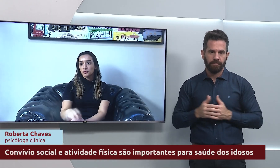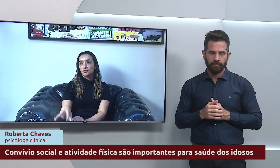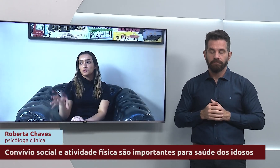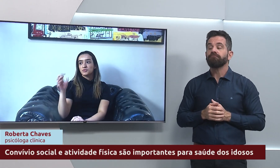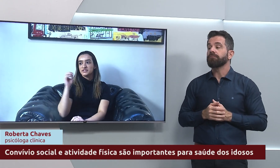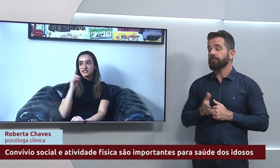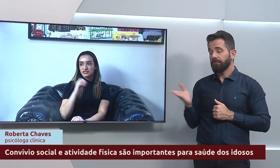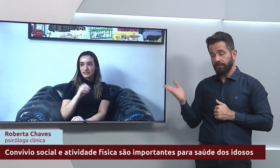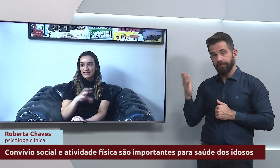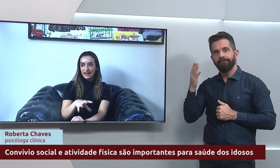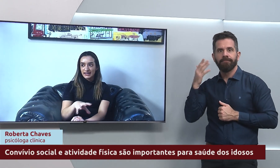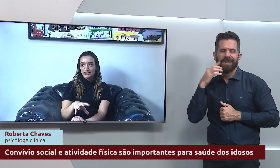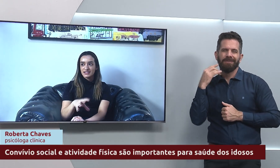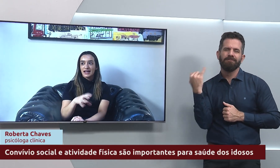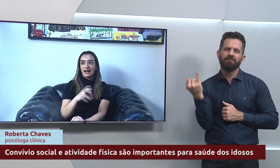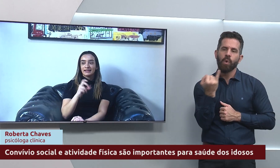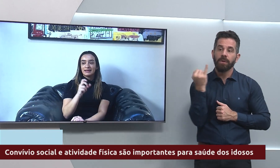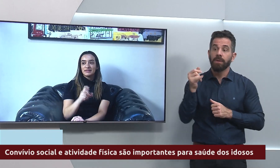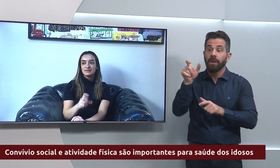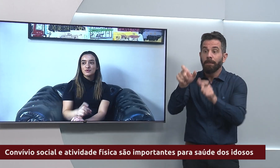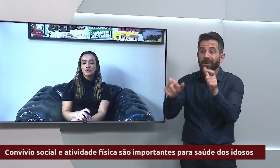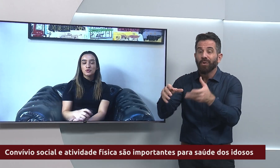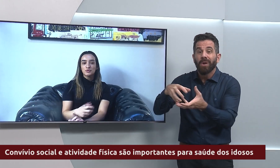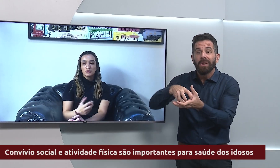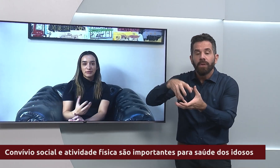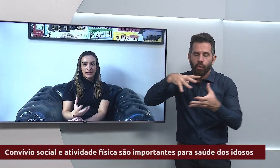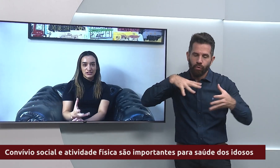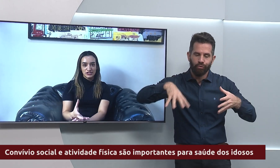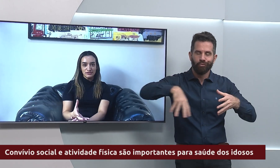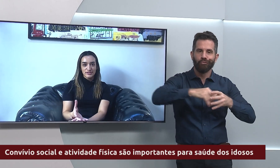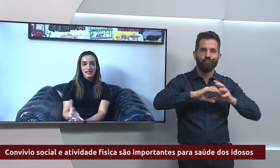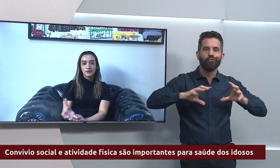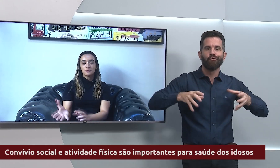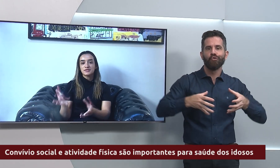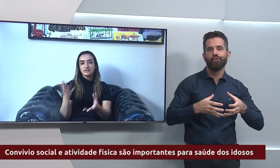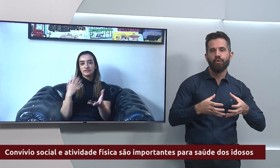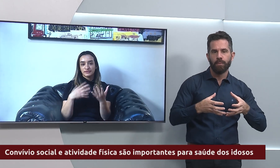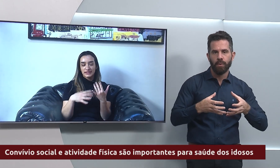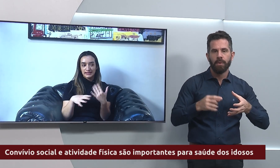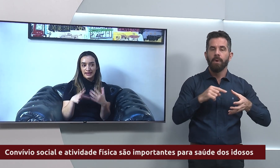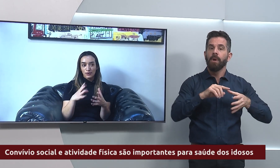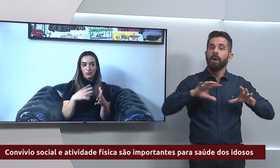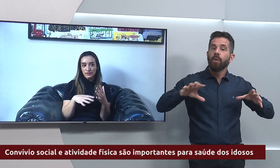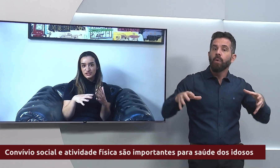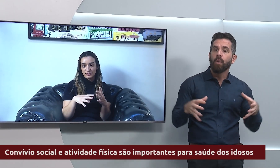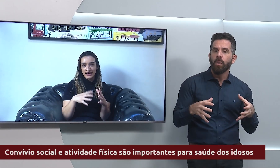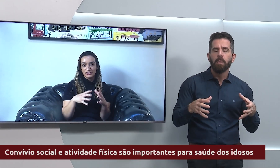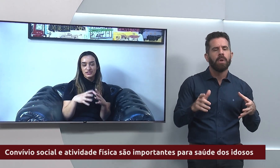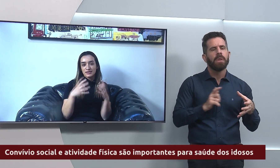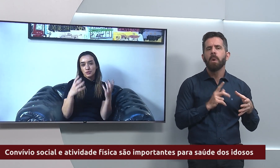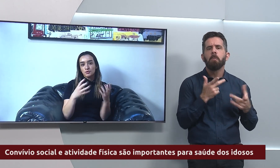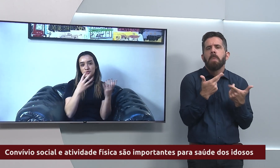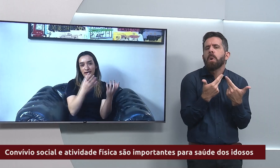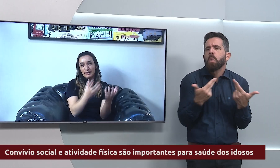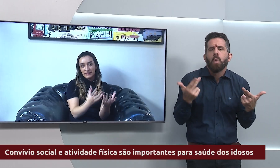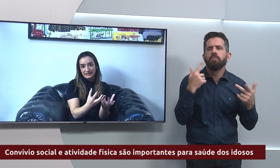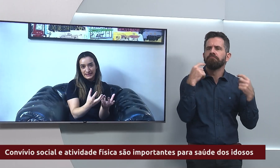em grupos, em atividades, até mesmo os grupos operativos, grupos que têm alguma atividade, que